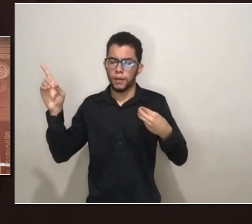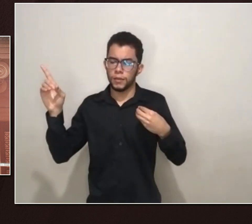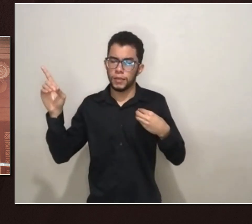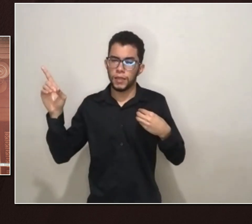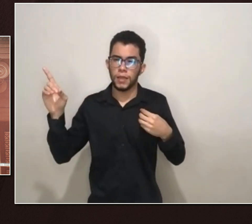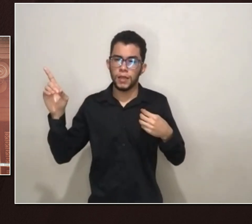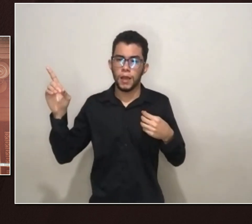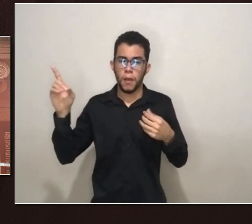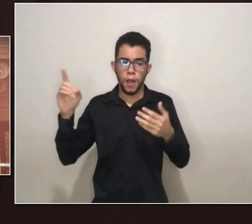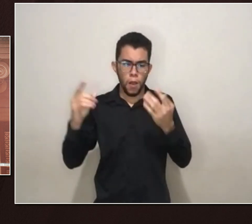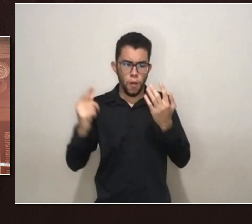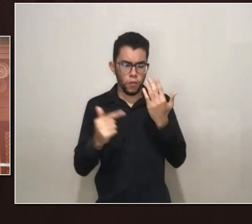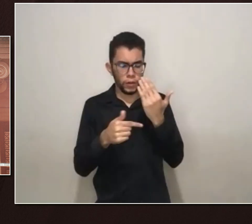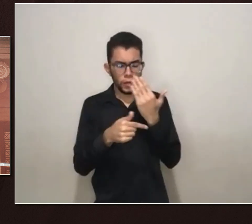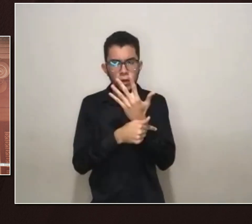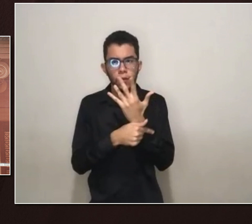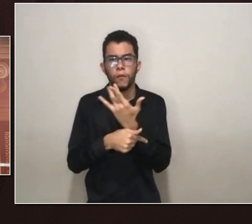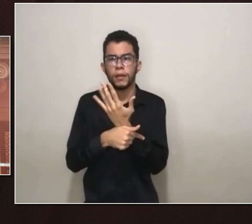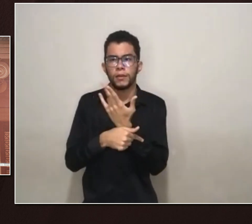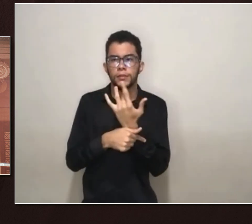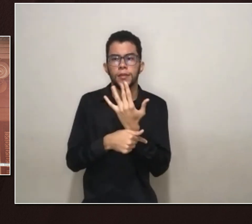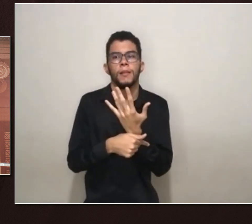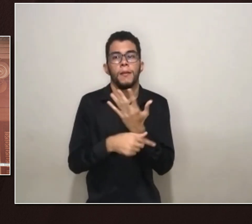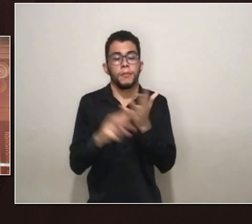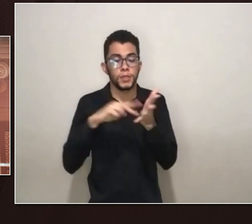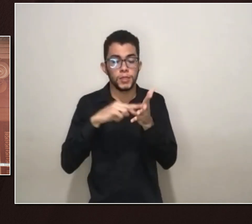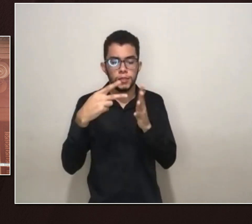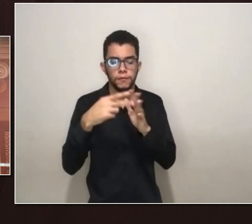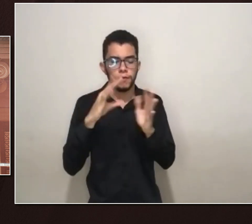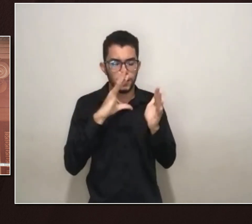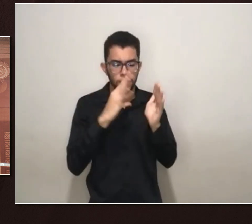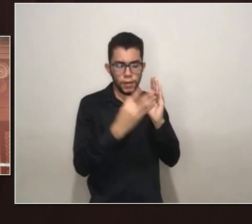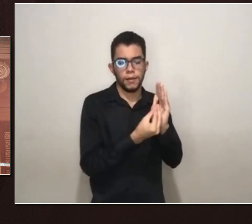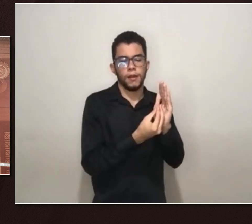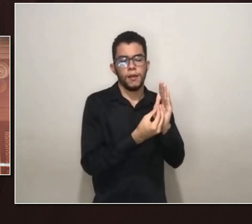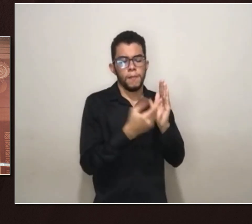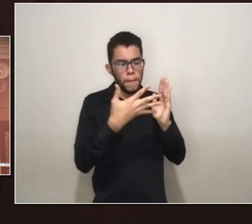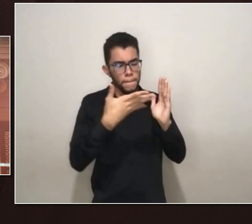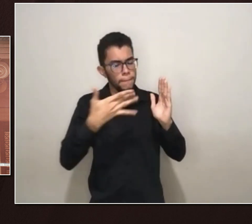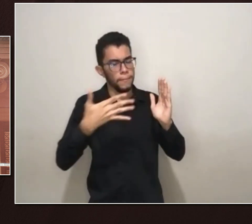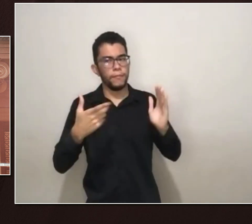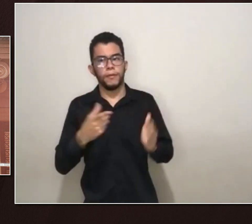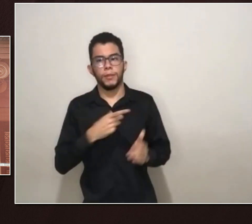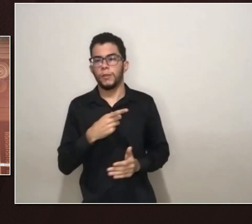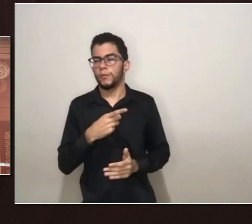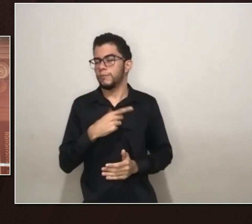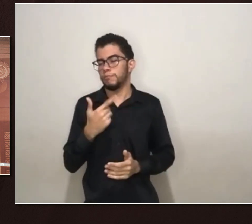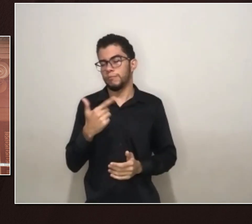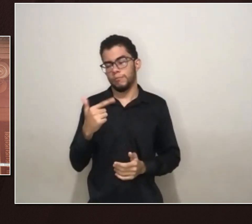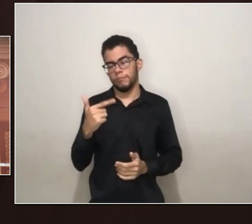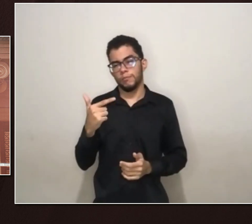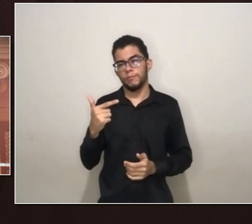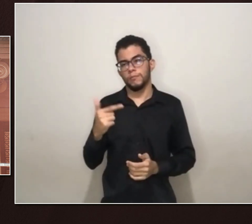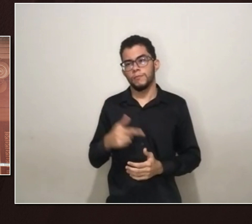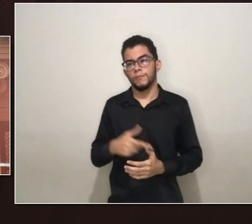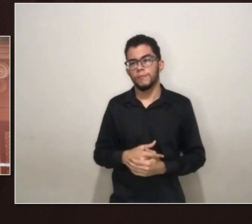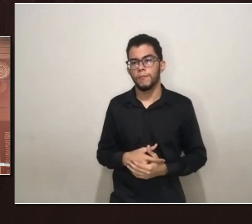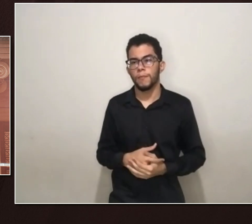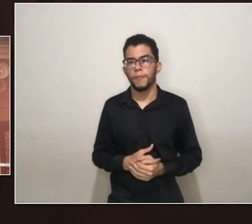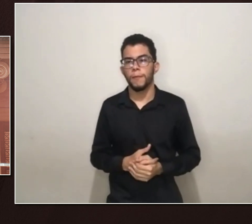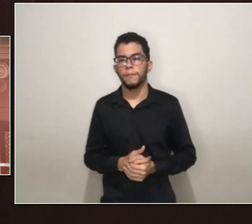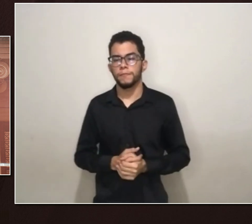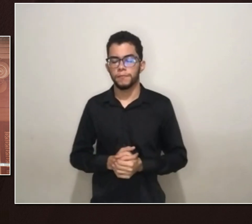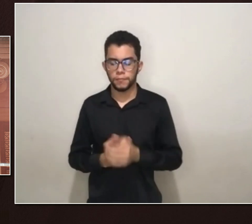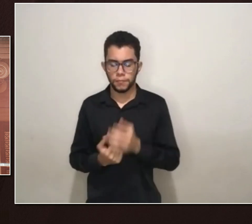brilha. Então, alguns indícios, Paulo fala em Filipenses 2:21, todos eles buscam o que é seu